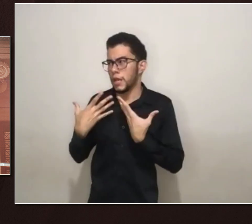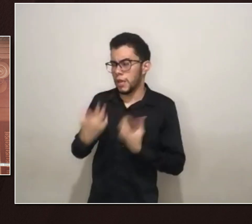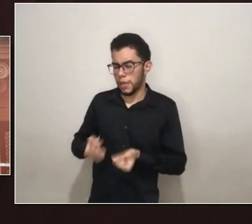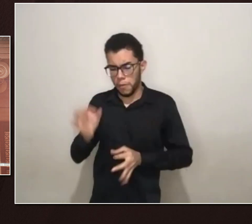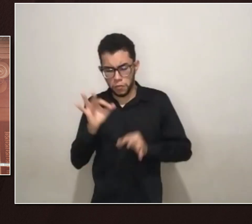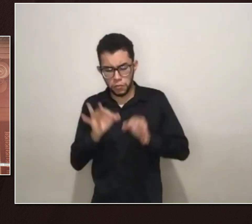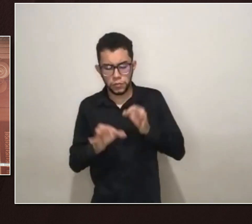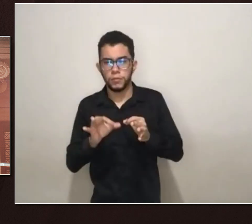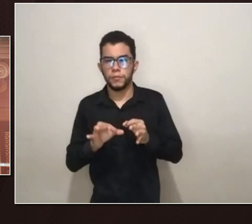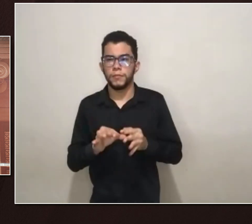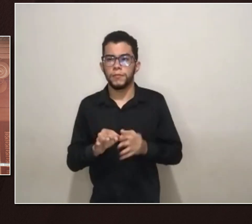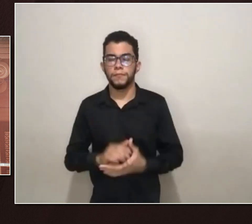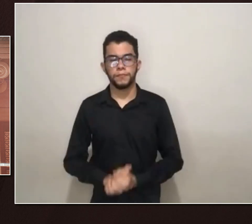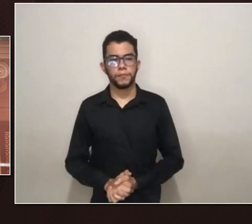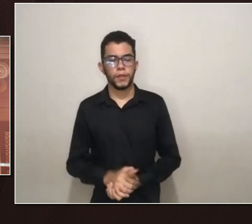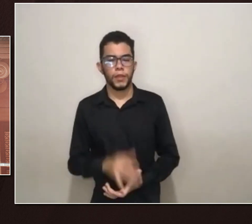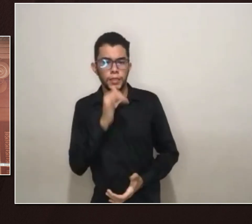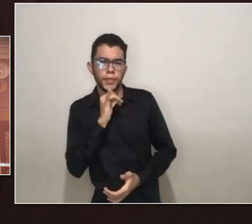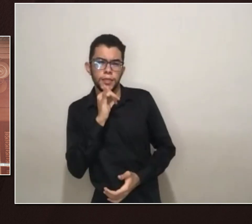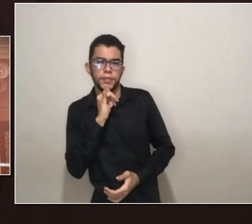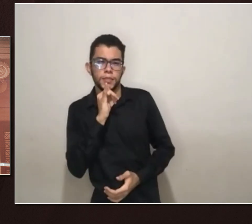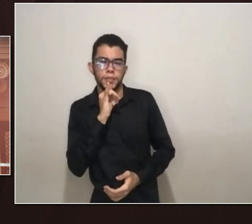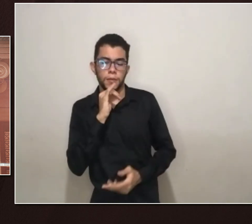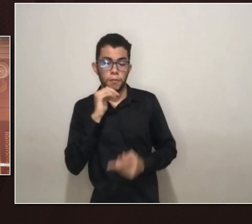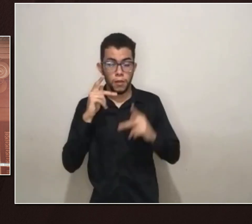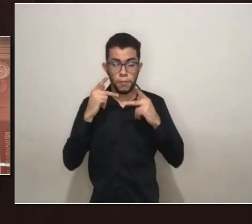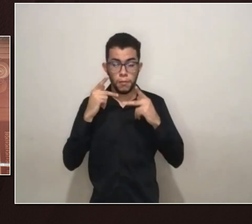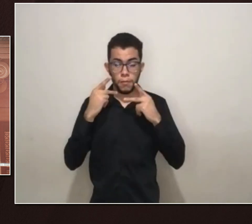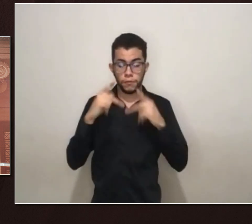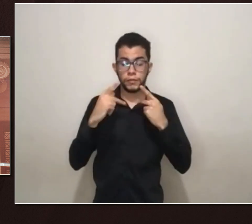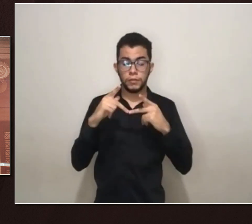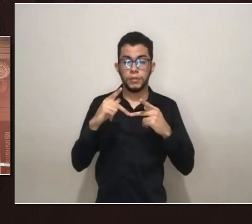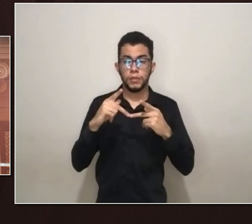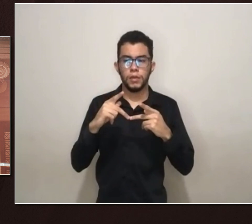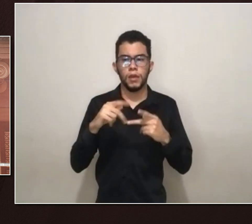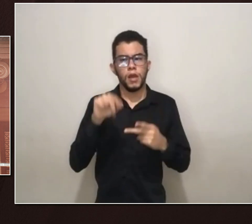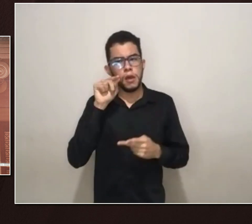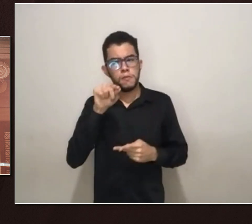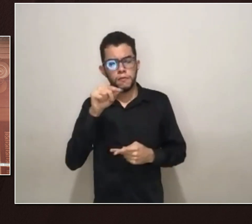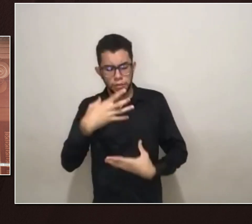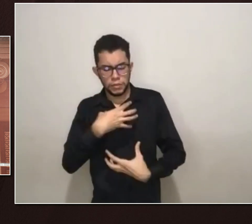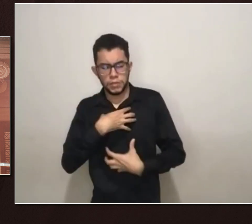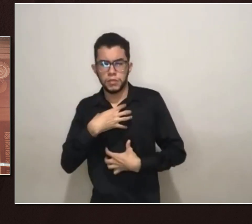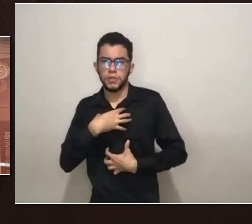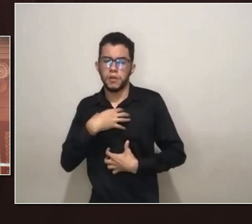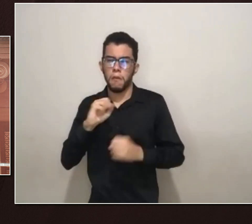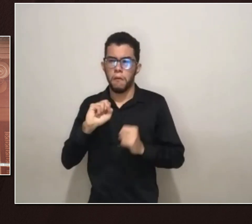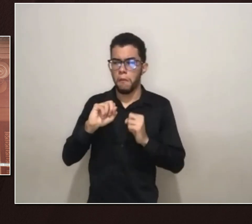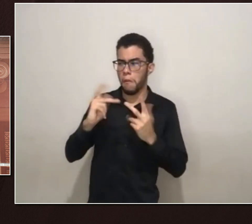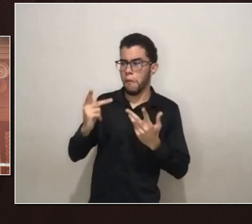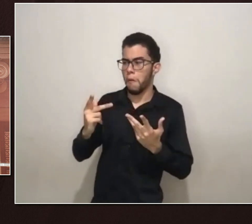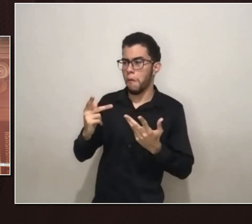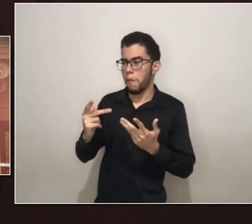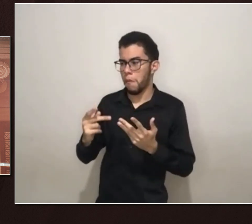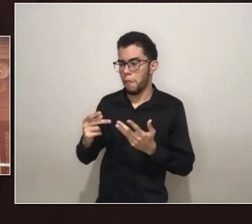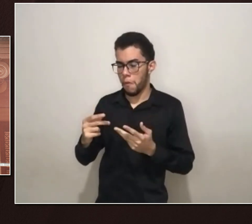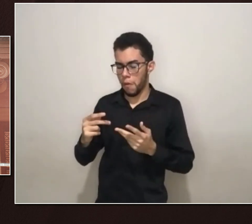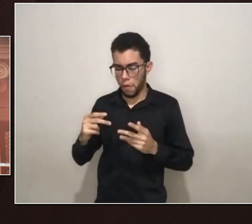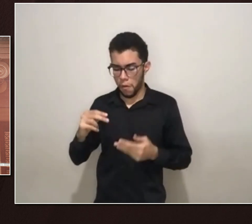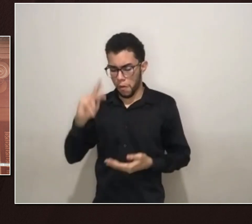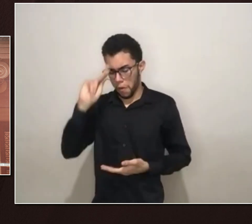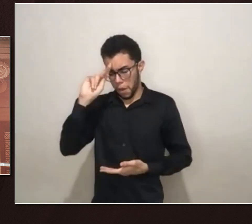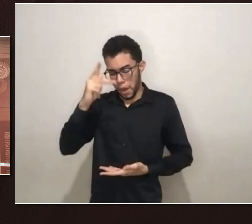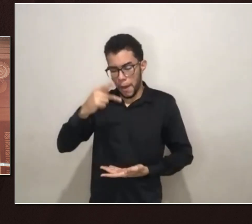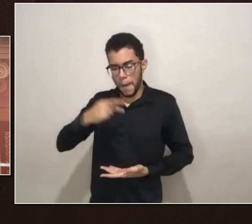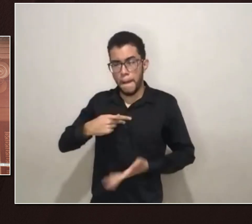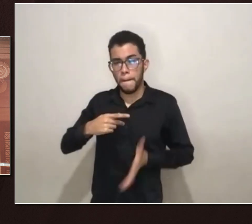alguma palavra tocou em você, né, não pense que alguém está direcionando a palavra